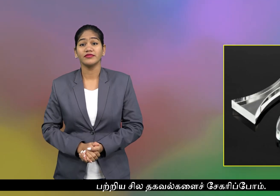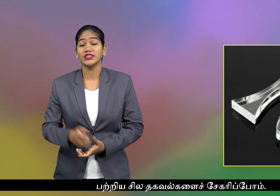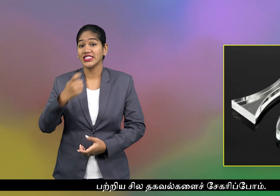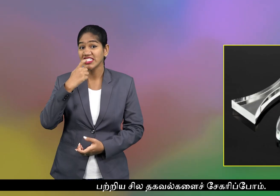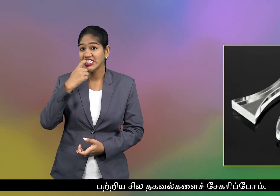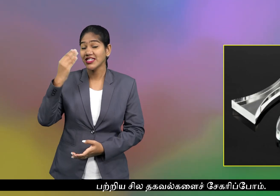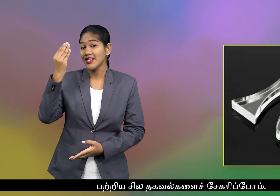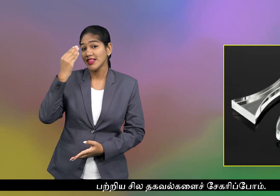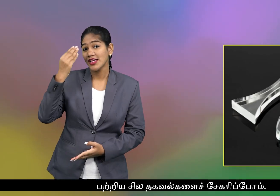காண்போம்.